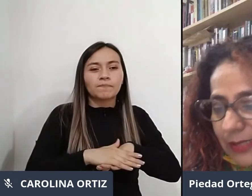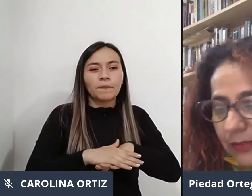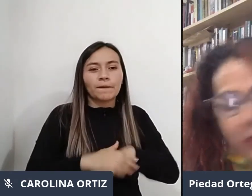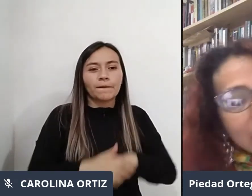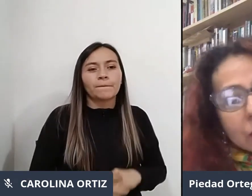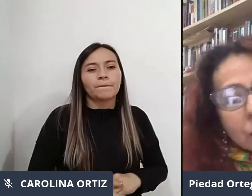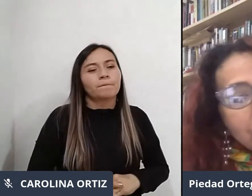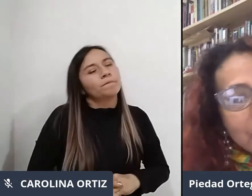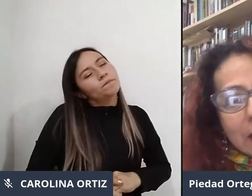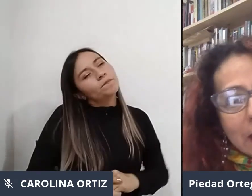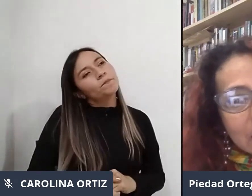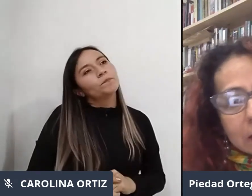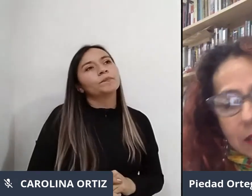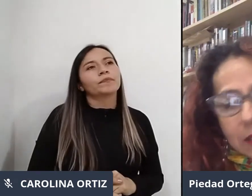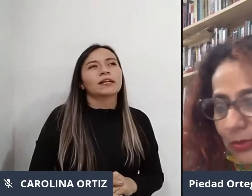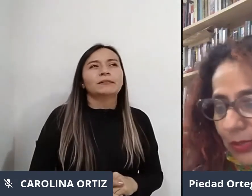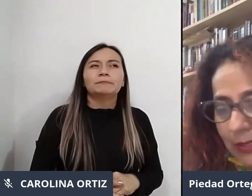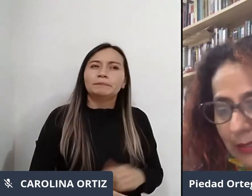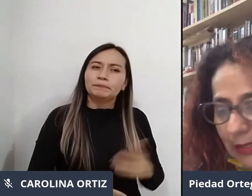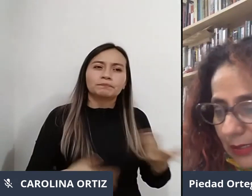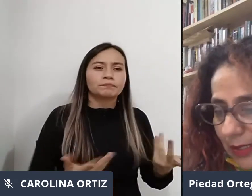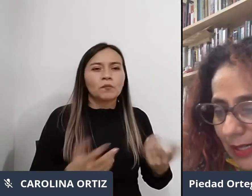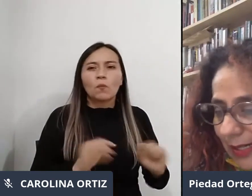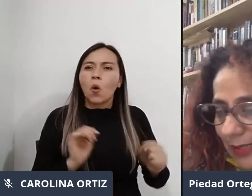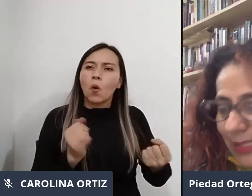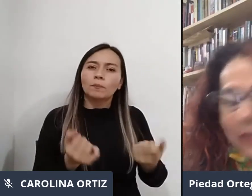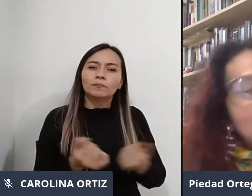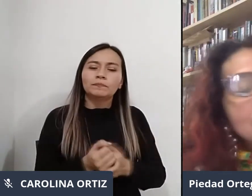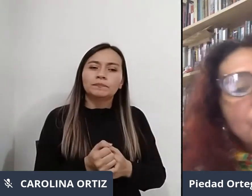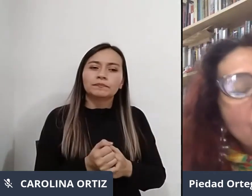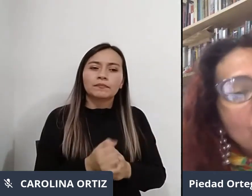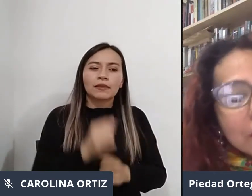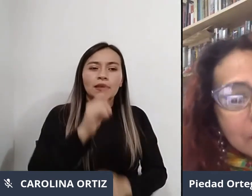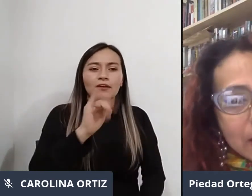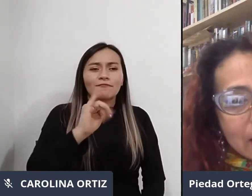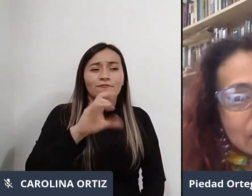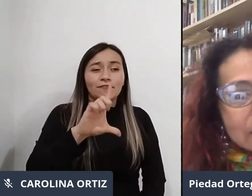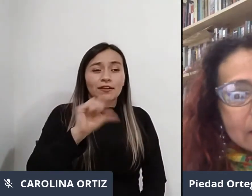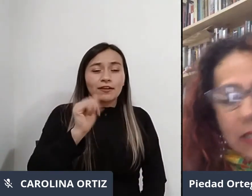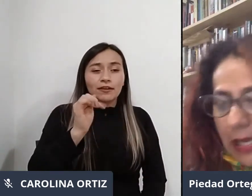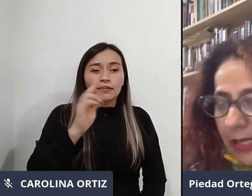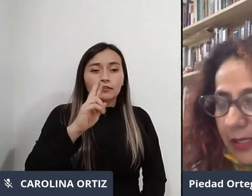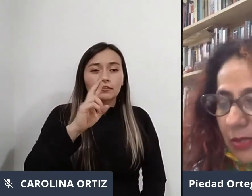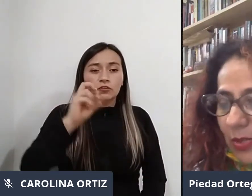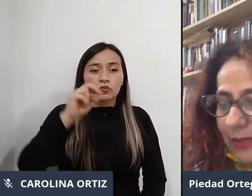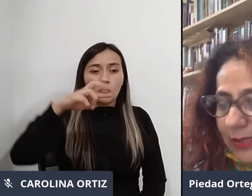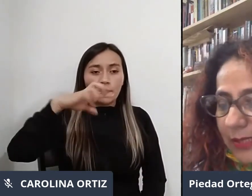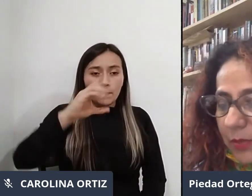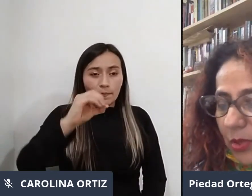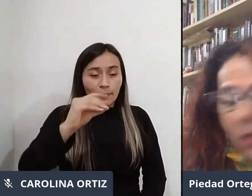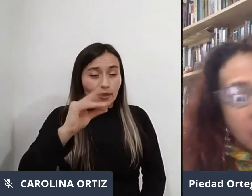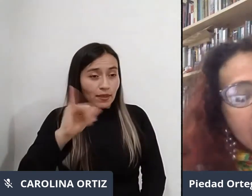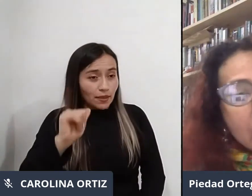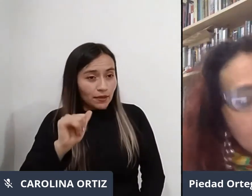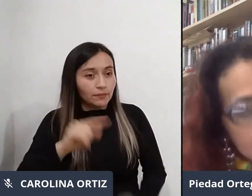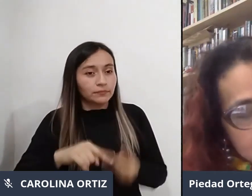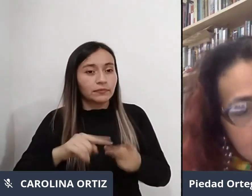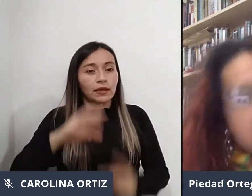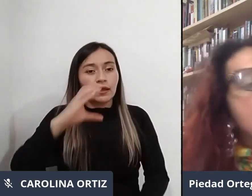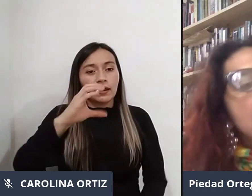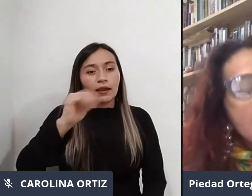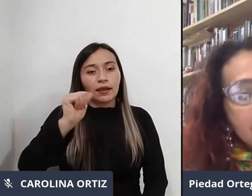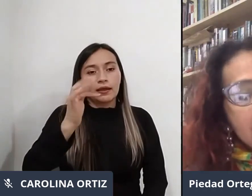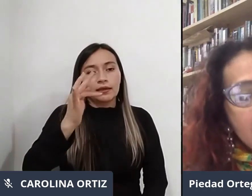cierta filantropía, cierto el catecismo neoliberal, ¿sí? Y es un catecismo neoliberal que hoy ya